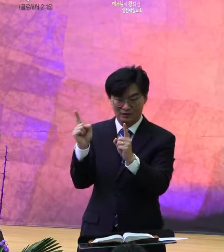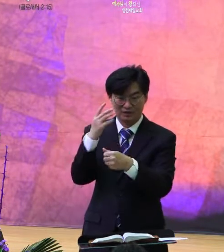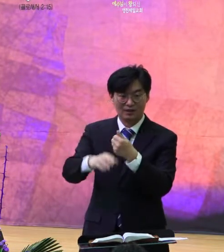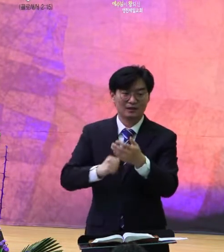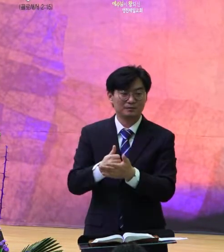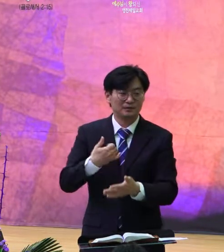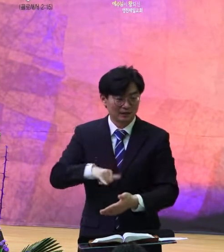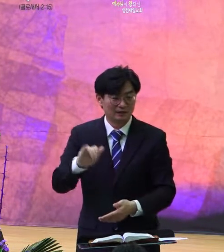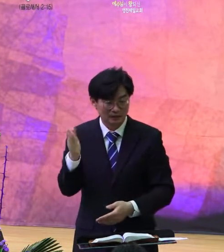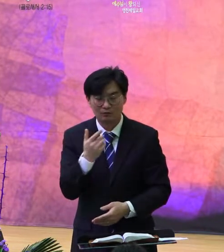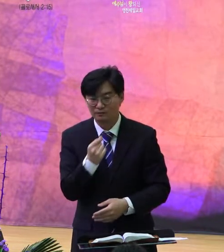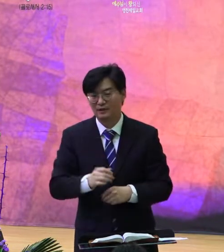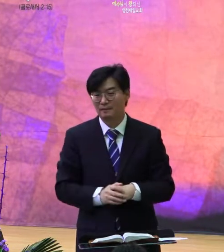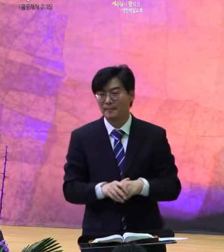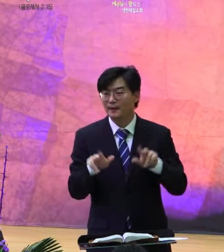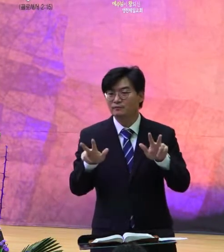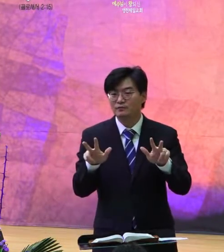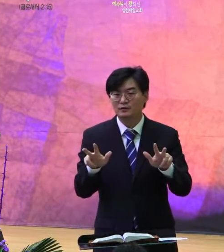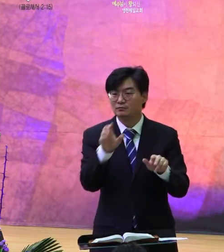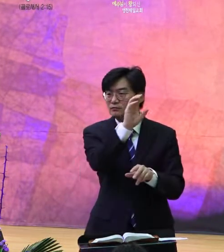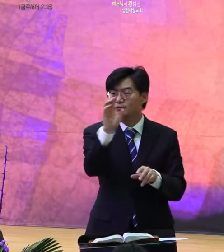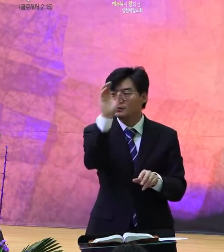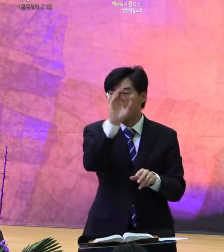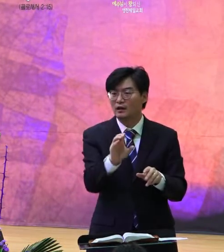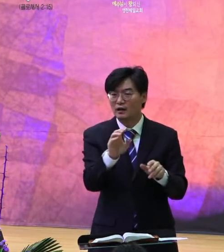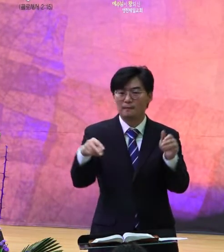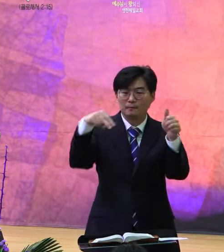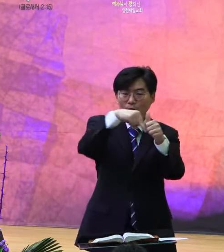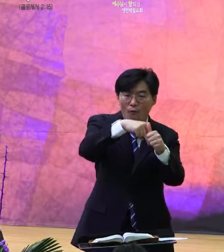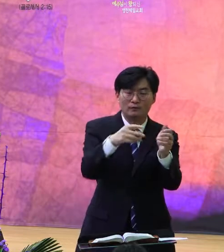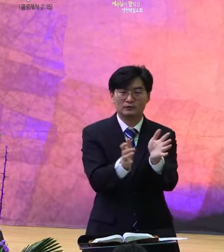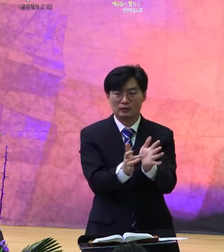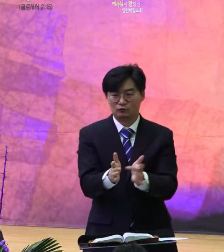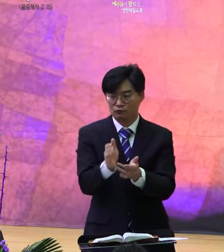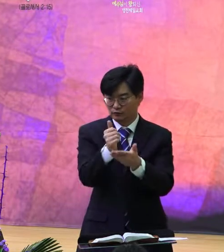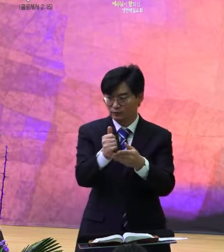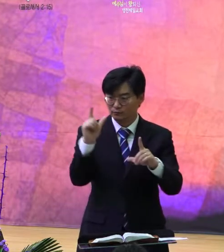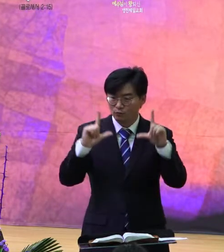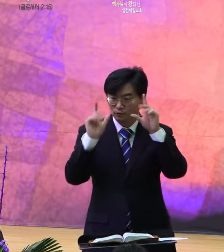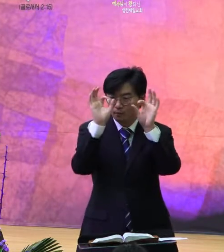고난의 문에 들어가겠다 하는 결단을 할 수 있기를 바랍니다.